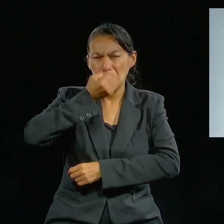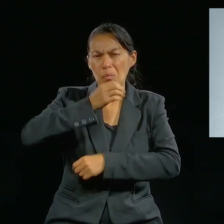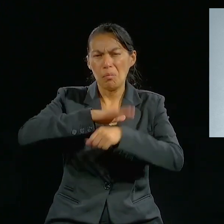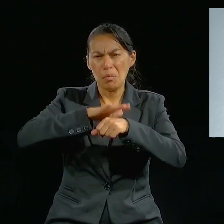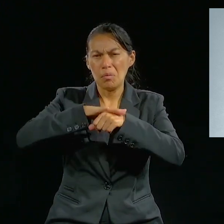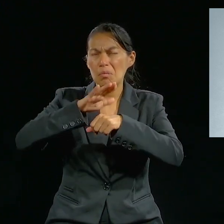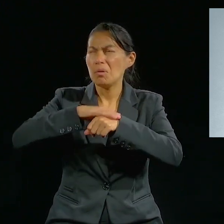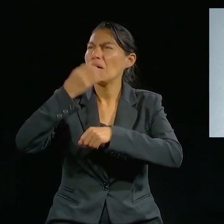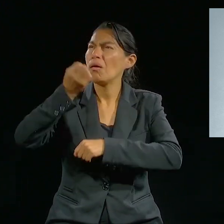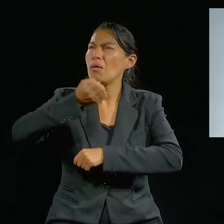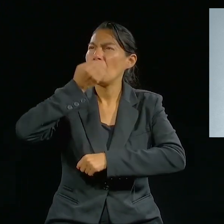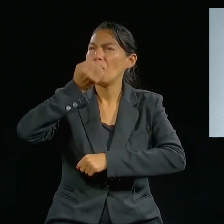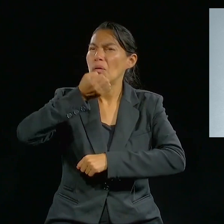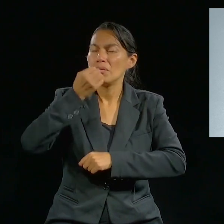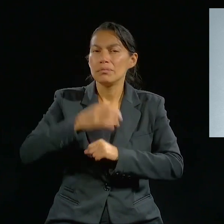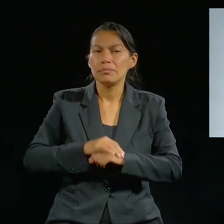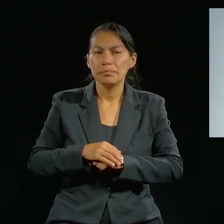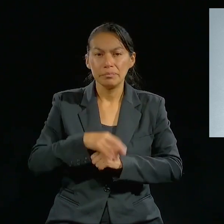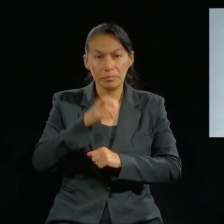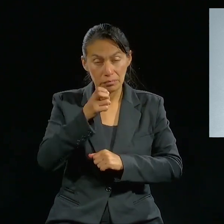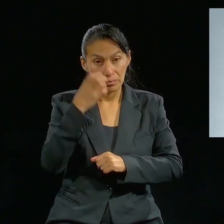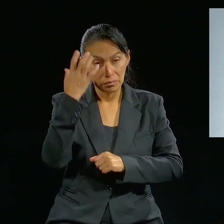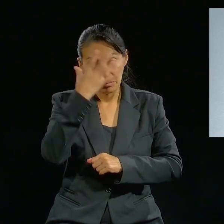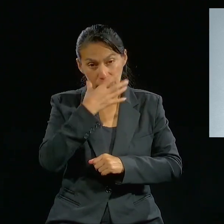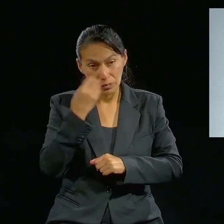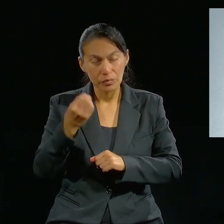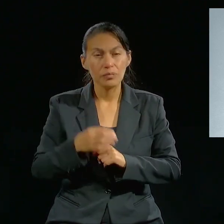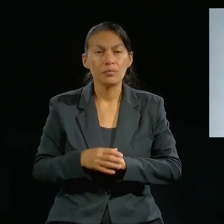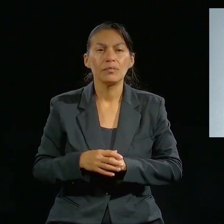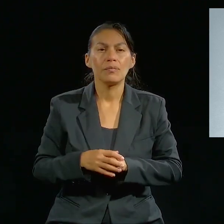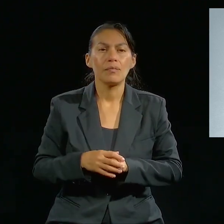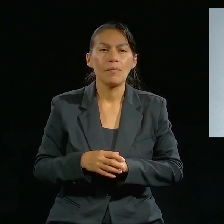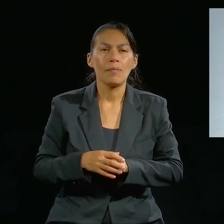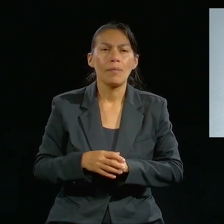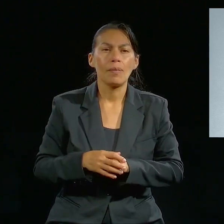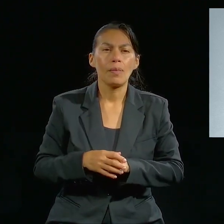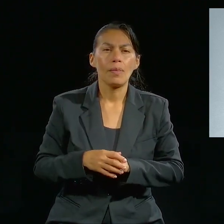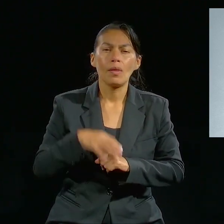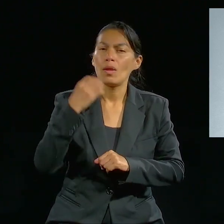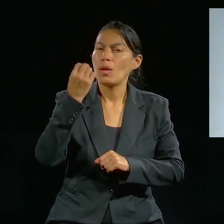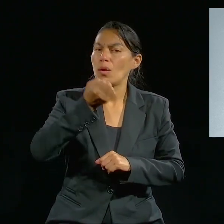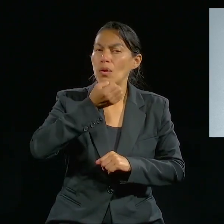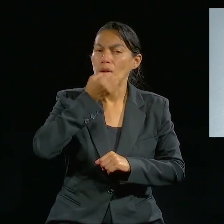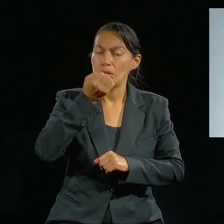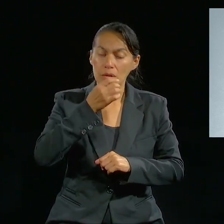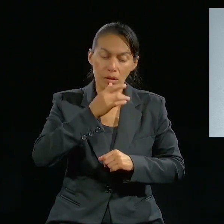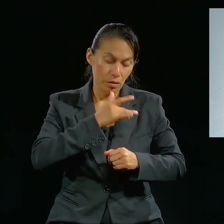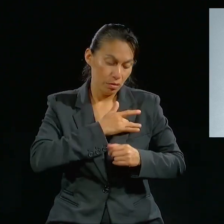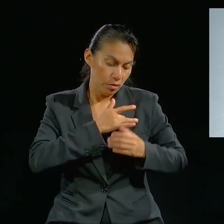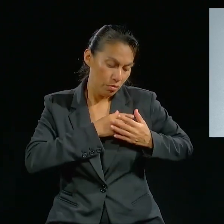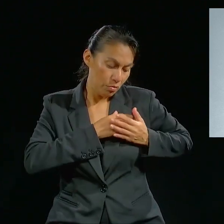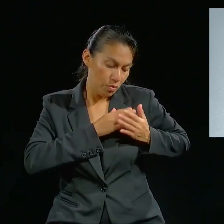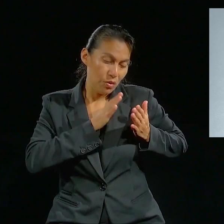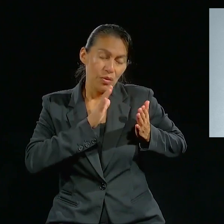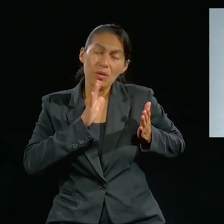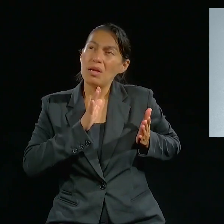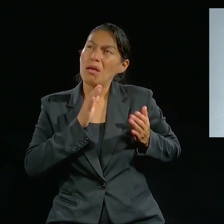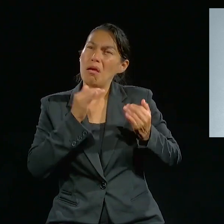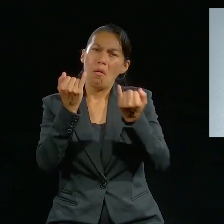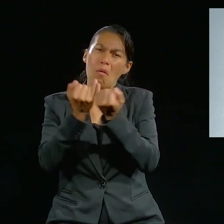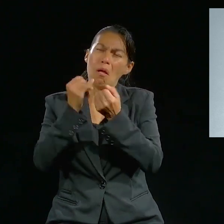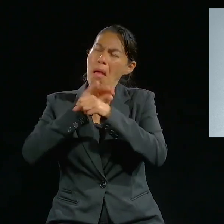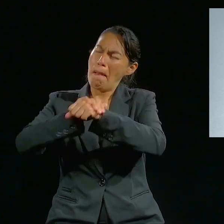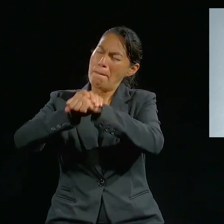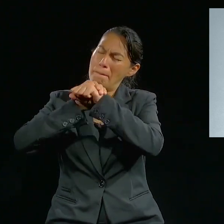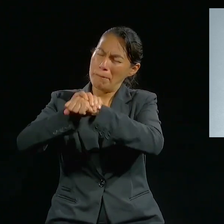oración. ¡Qué maravilloso! Y es cierto, la oración es el acto de abrir nuestro corazón a Dios